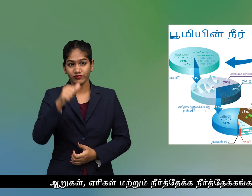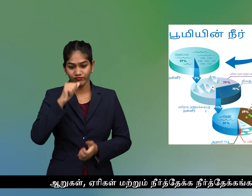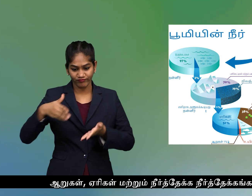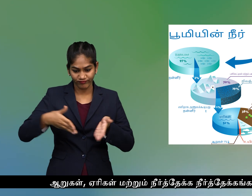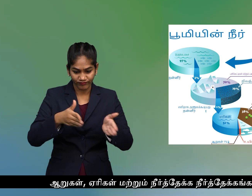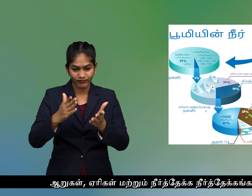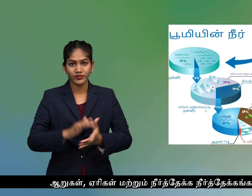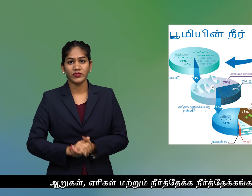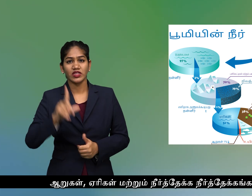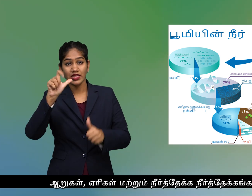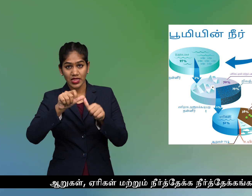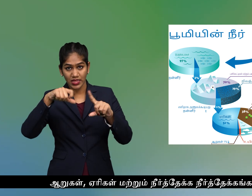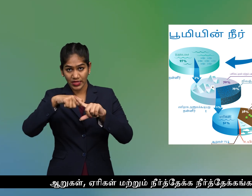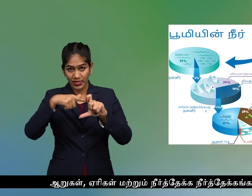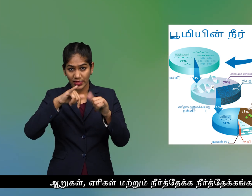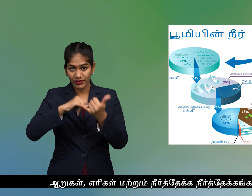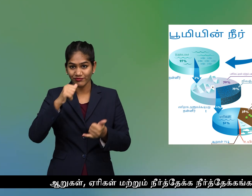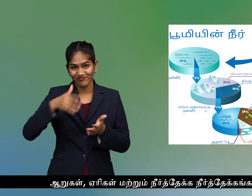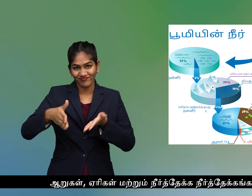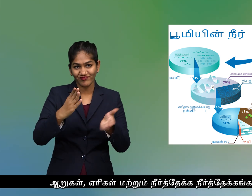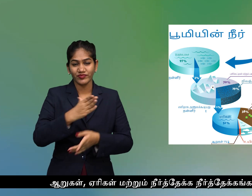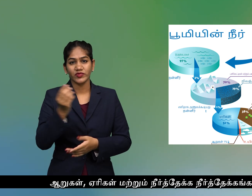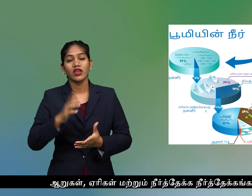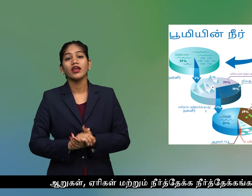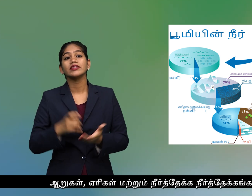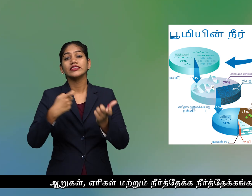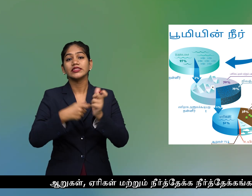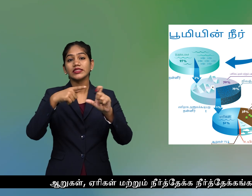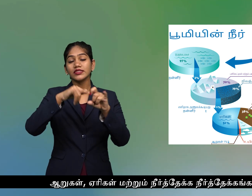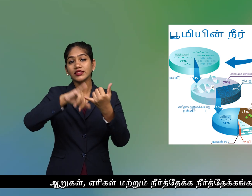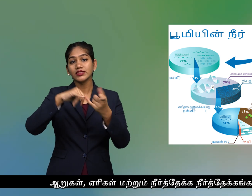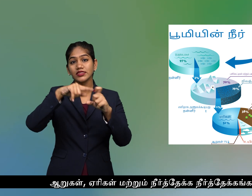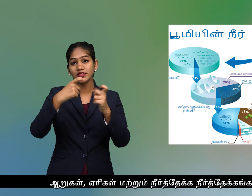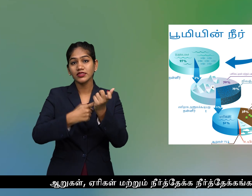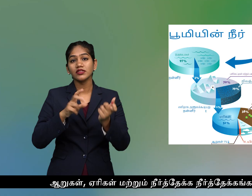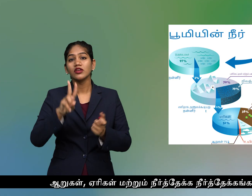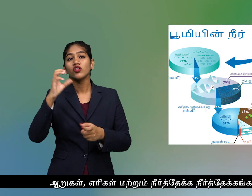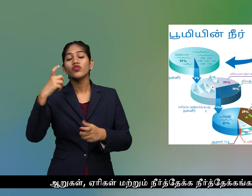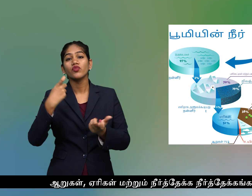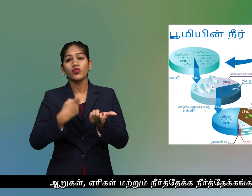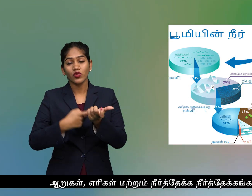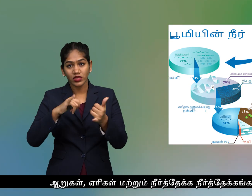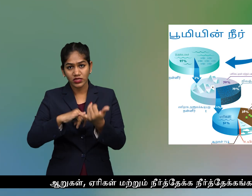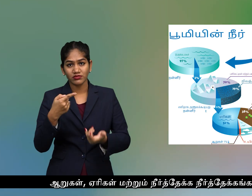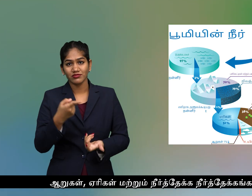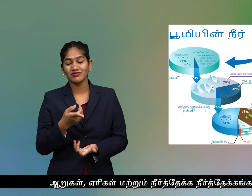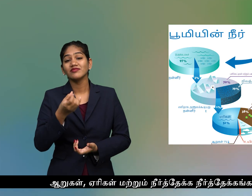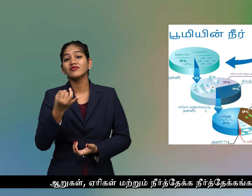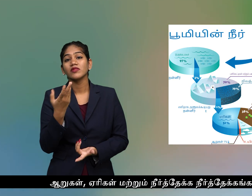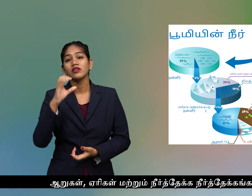ஆறுகள், ஏரிகள் மற்றும் நீர்த்தேக்க நீர்த்தேக்கங்கள் 0.34 விழுக்காடு.